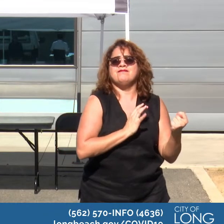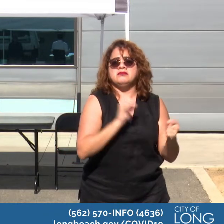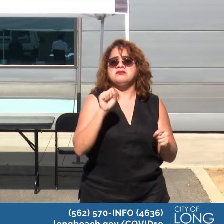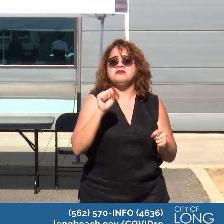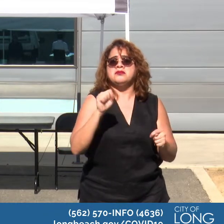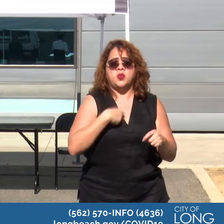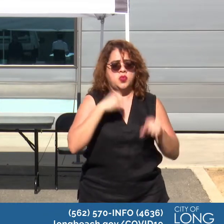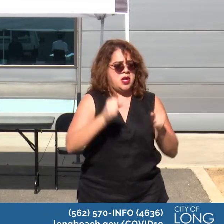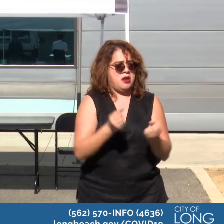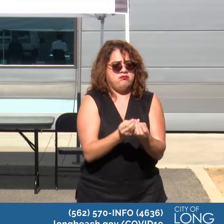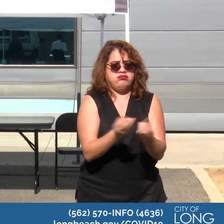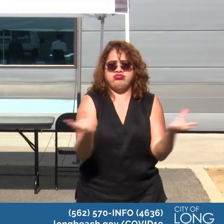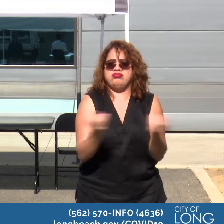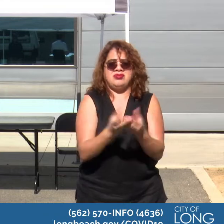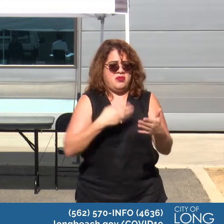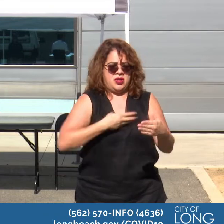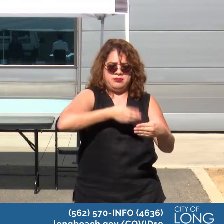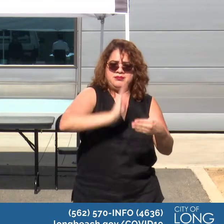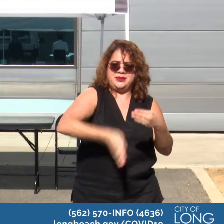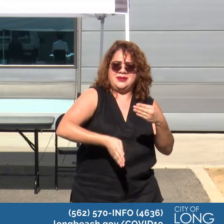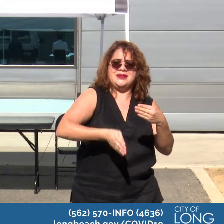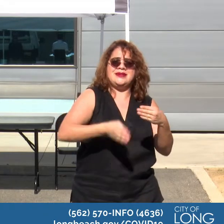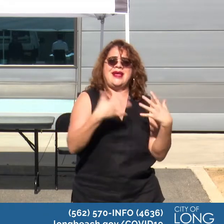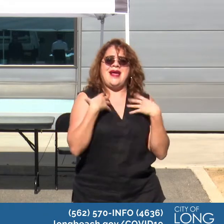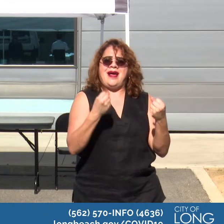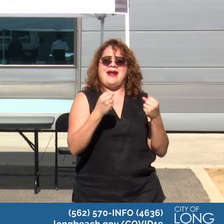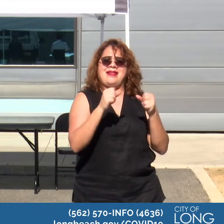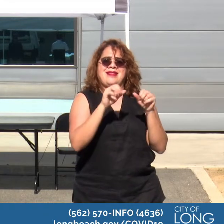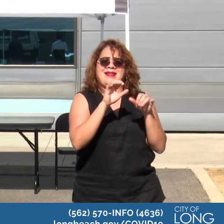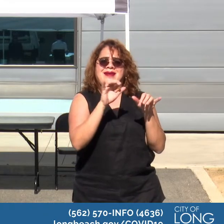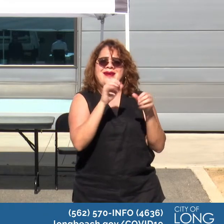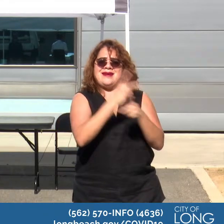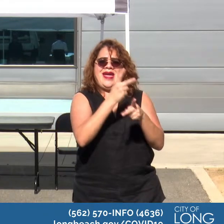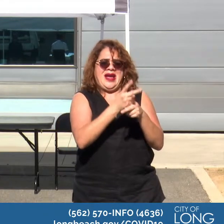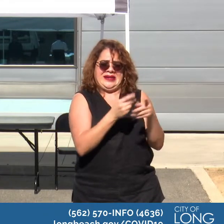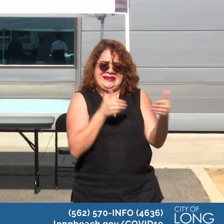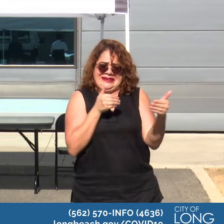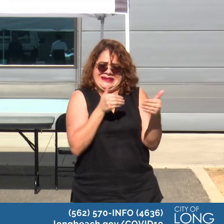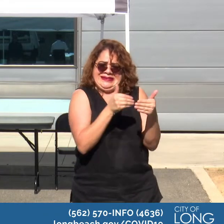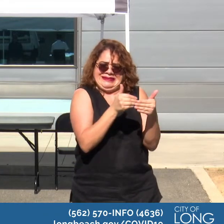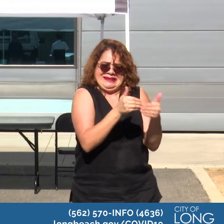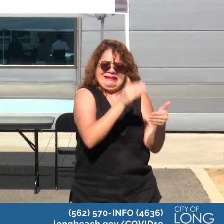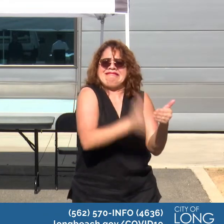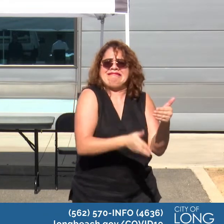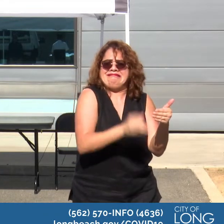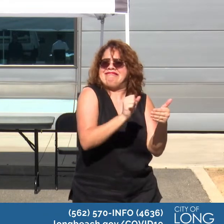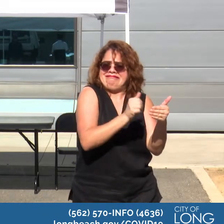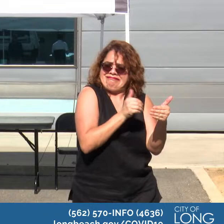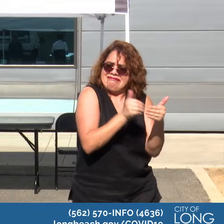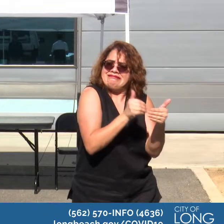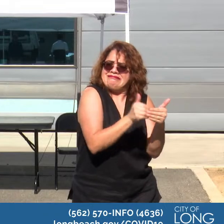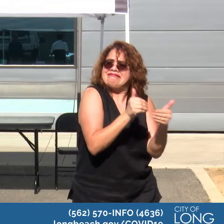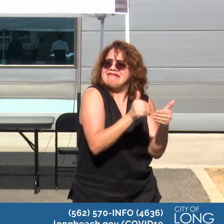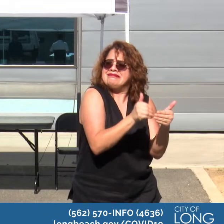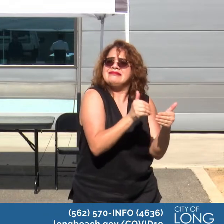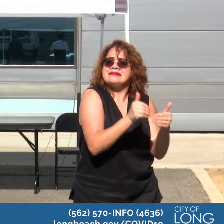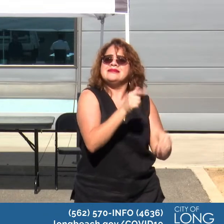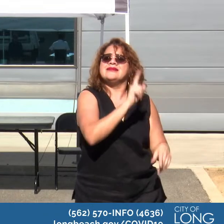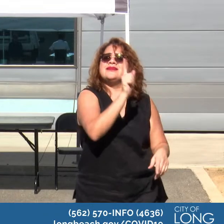terminado todos nuestros gente que vive en los nursing homes, en los hospitales, en las clínicas. Ahora estamos